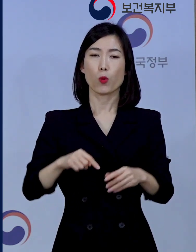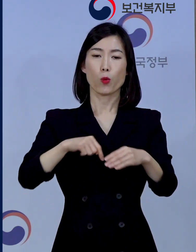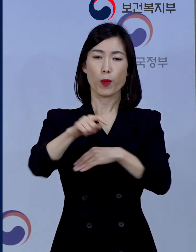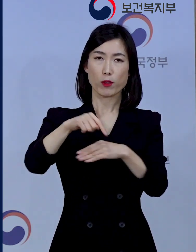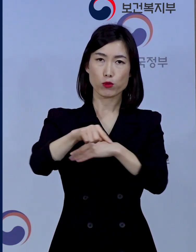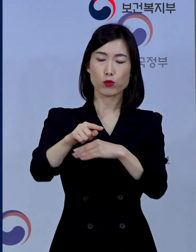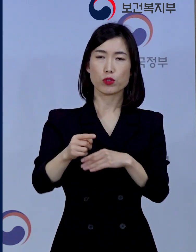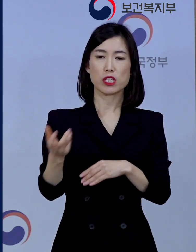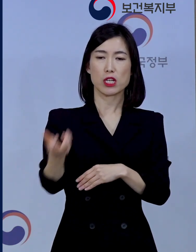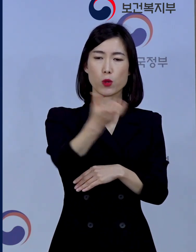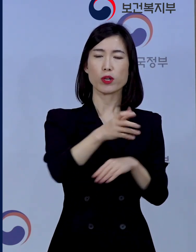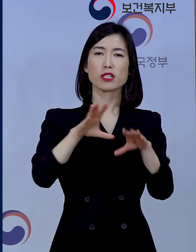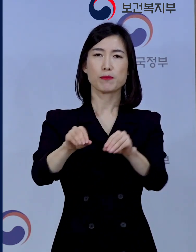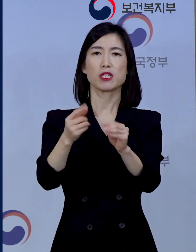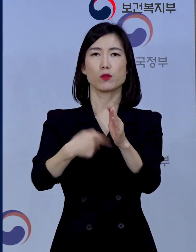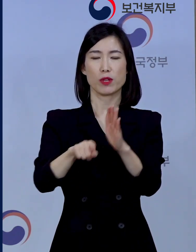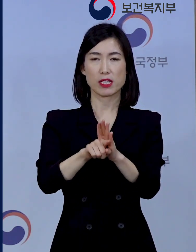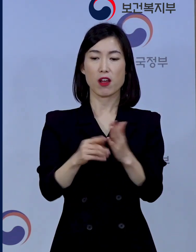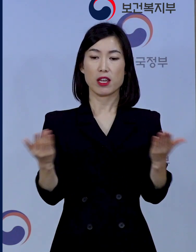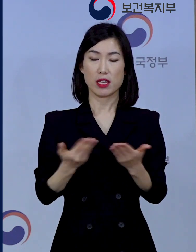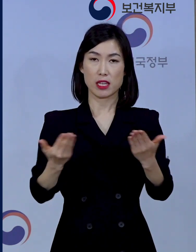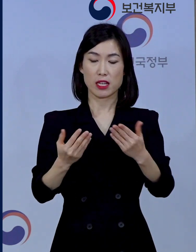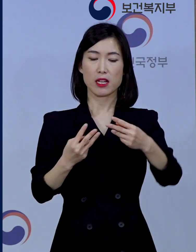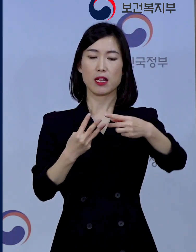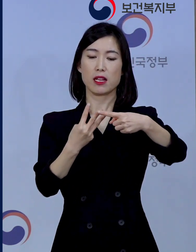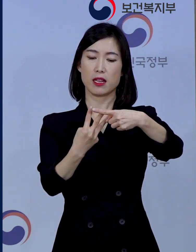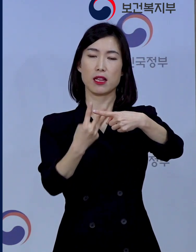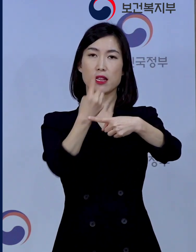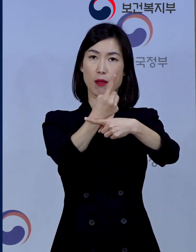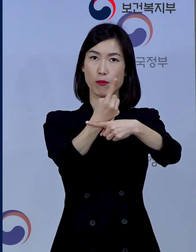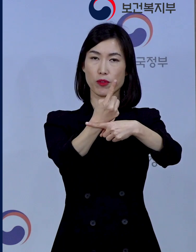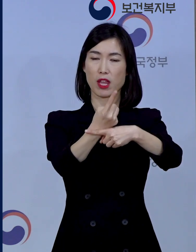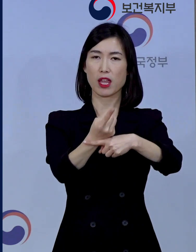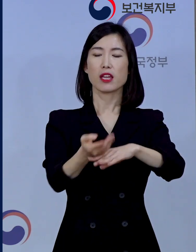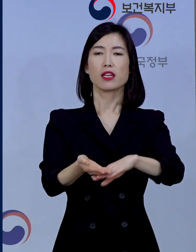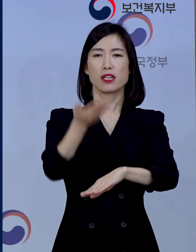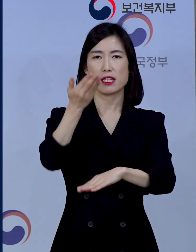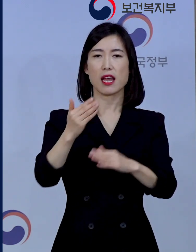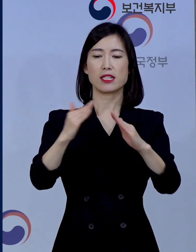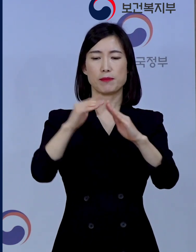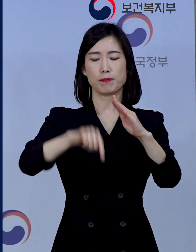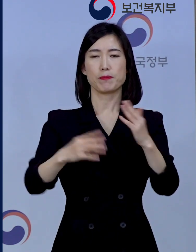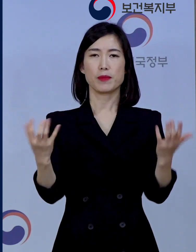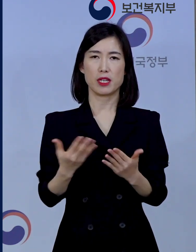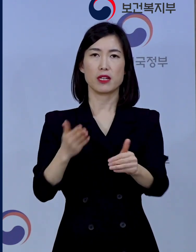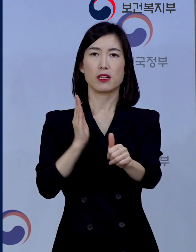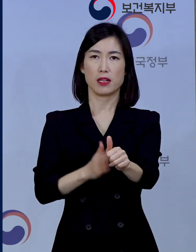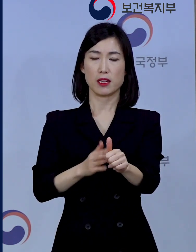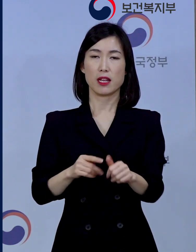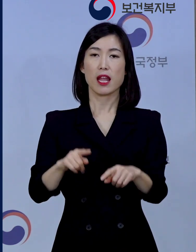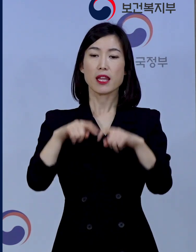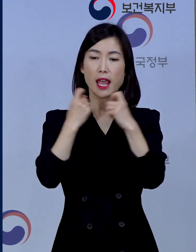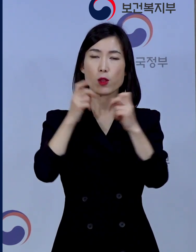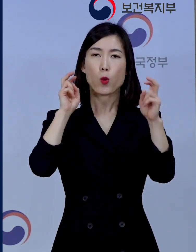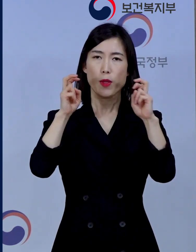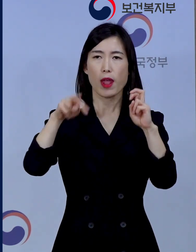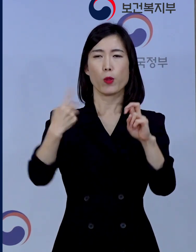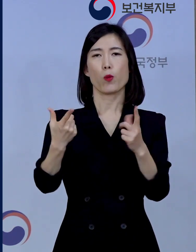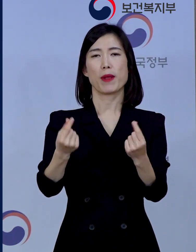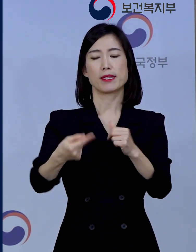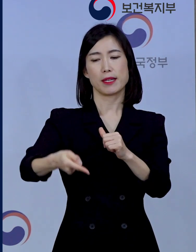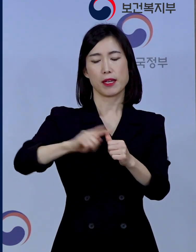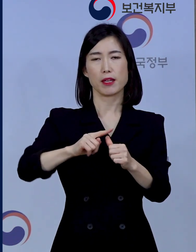위해 인원의 3분의 1 이상의 재택근무를 권고합니다. 민간 부문의 적극적인 동참을